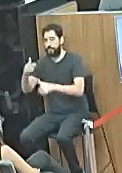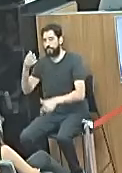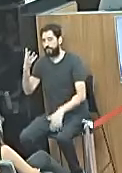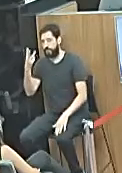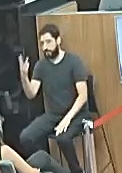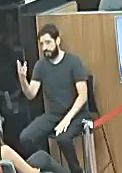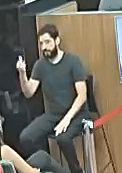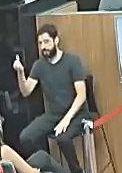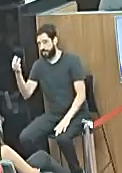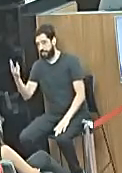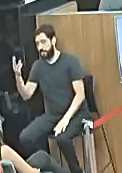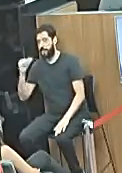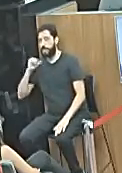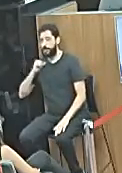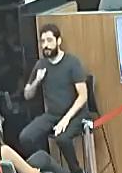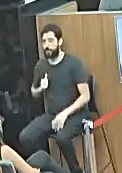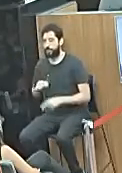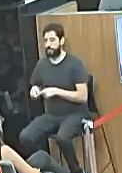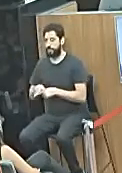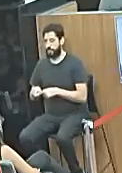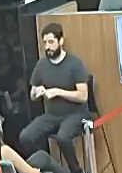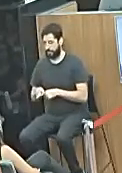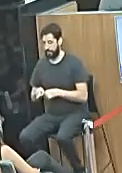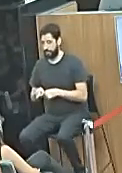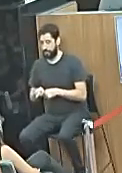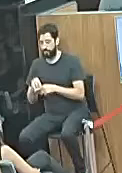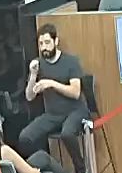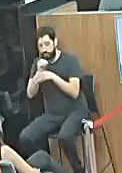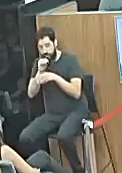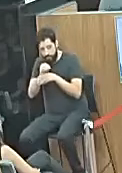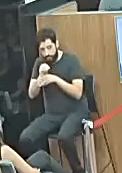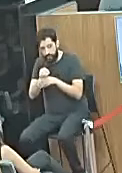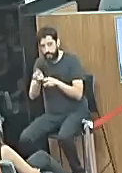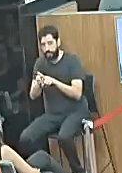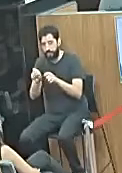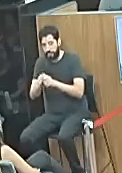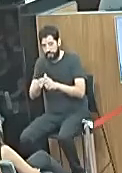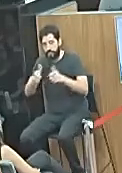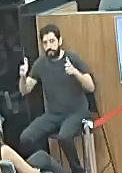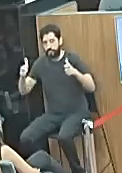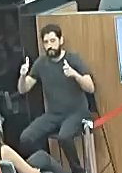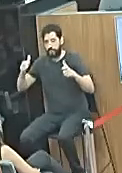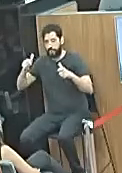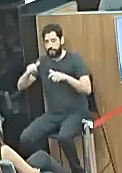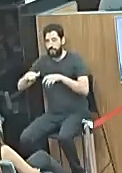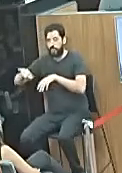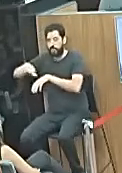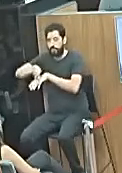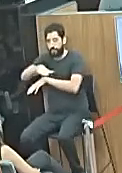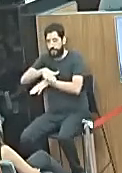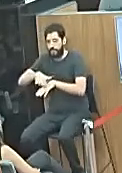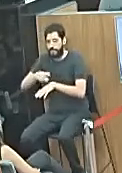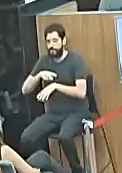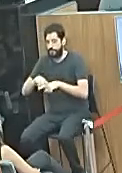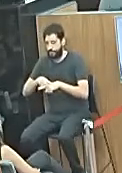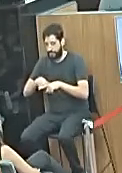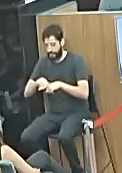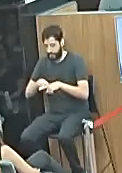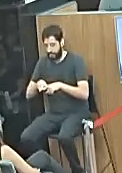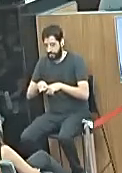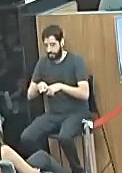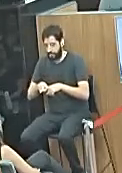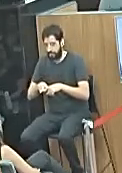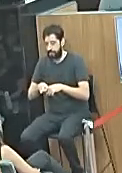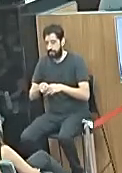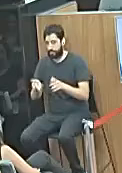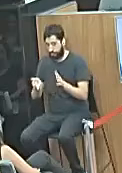bolsa verde conservação e ampliação da cobertura vegetal nativa do programa